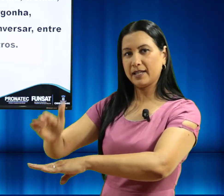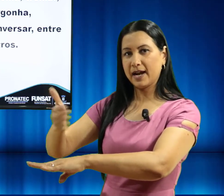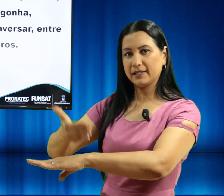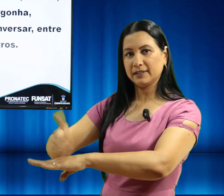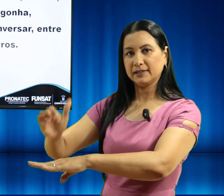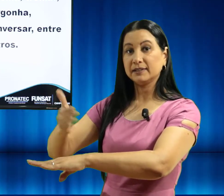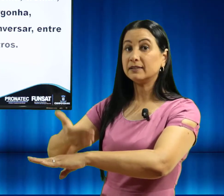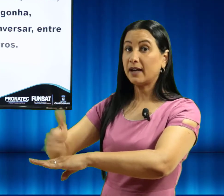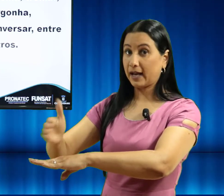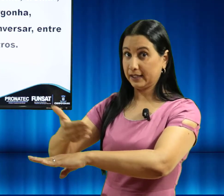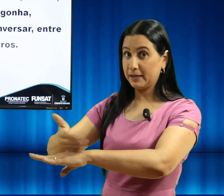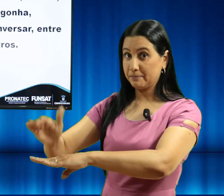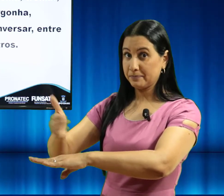treinar aqui.